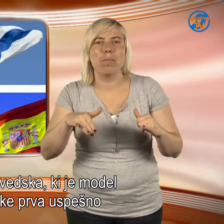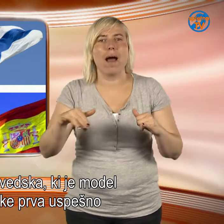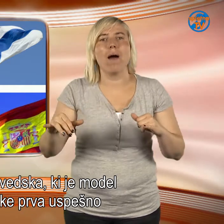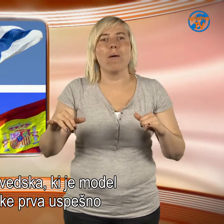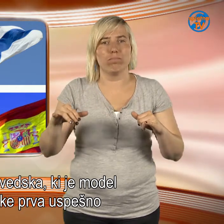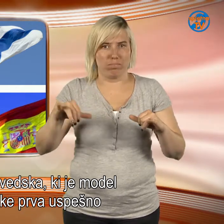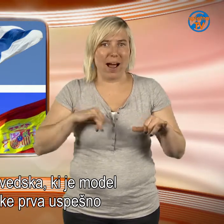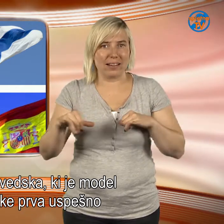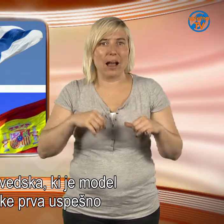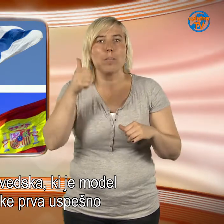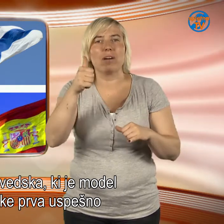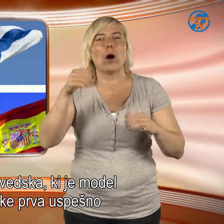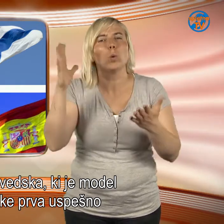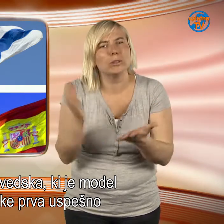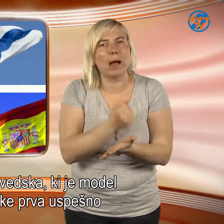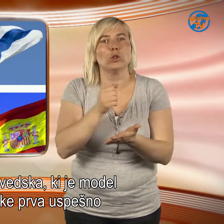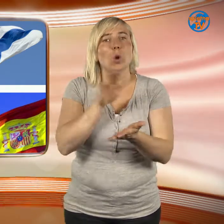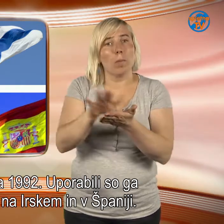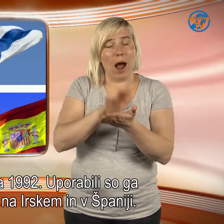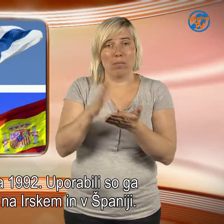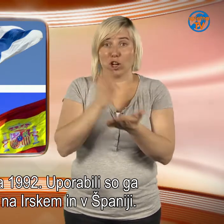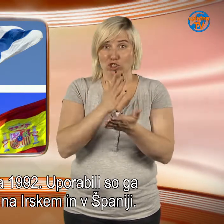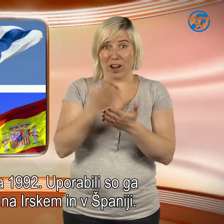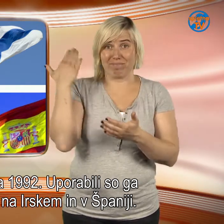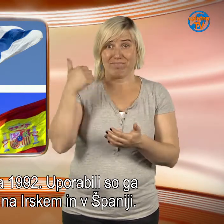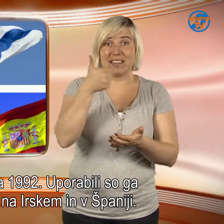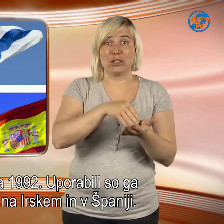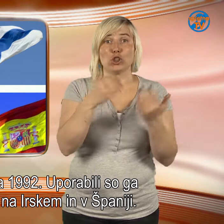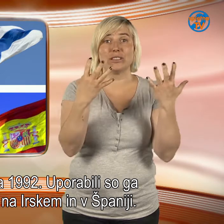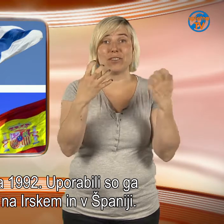prva uspešno uporabila že leta 1992.